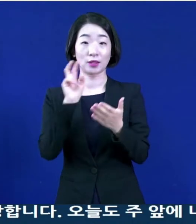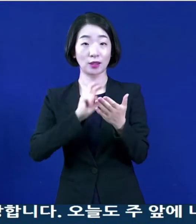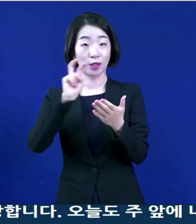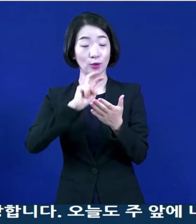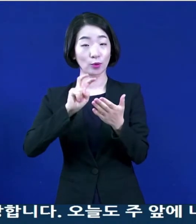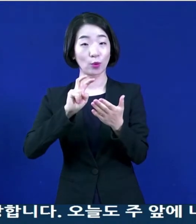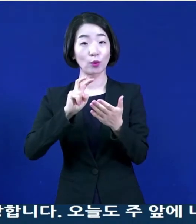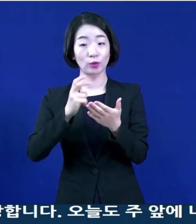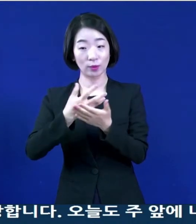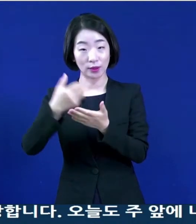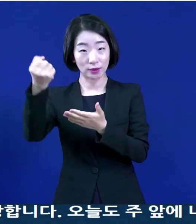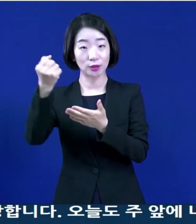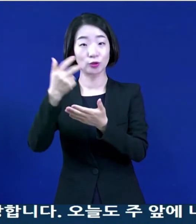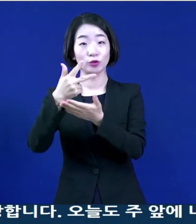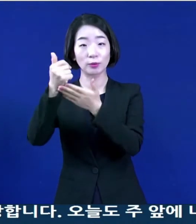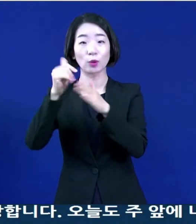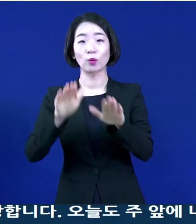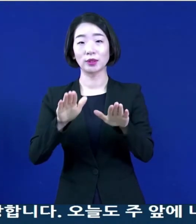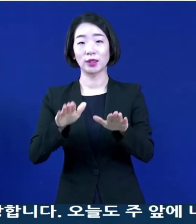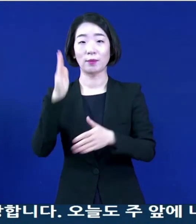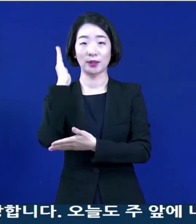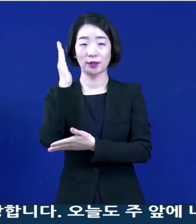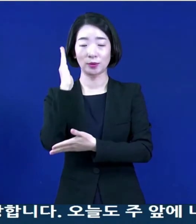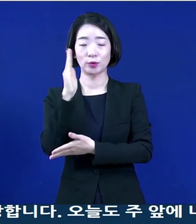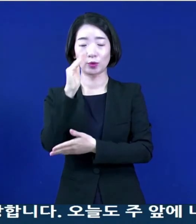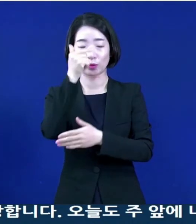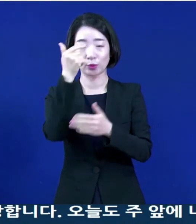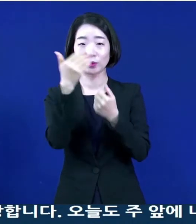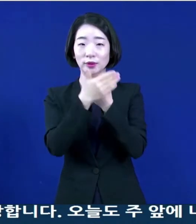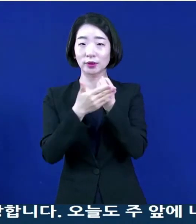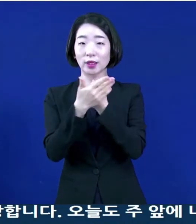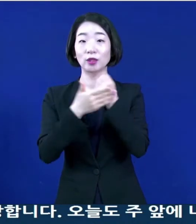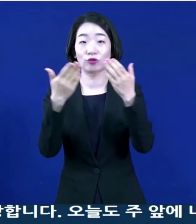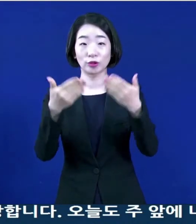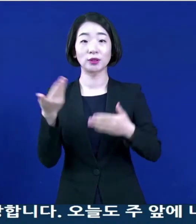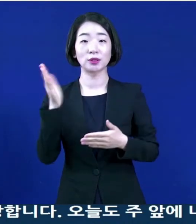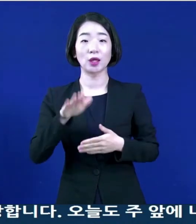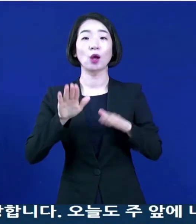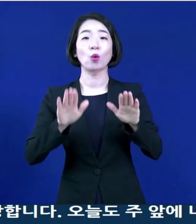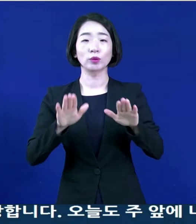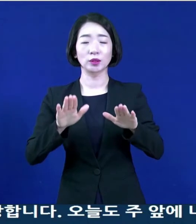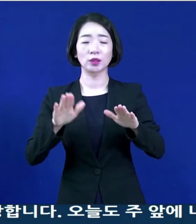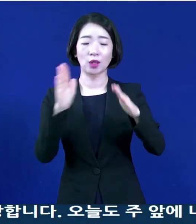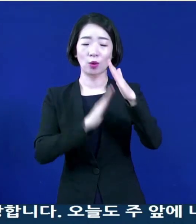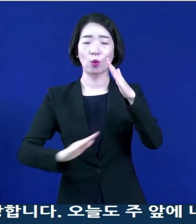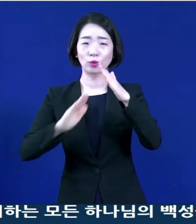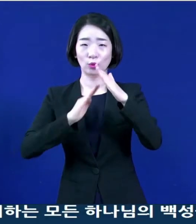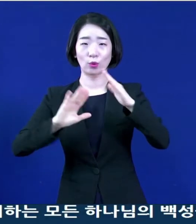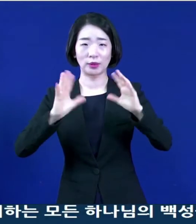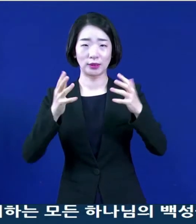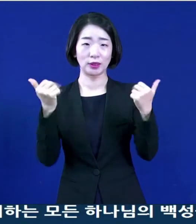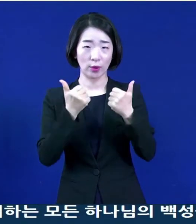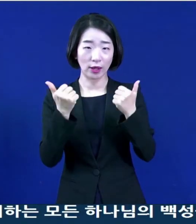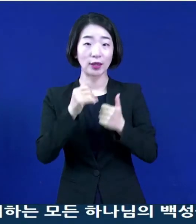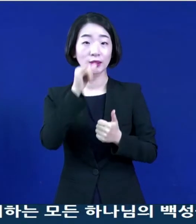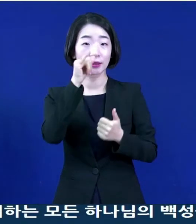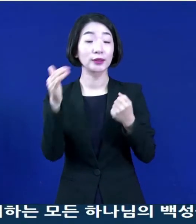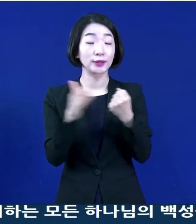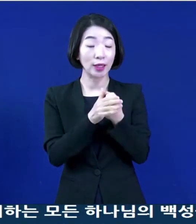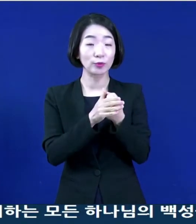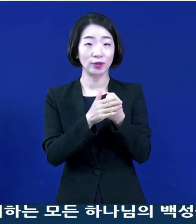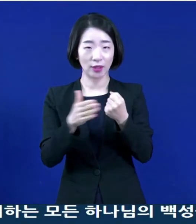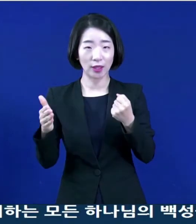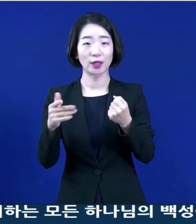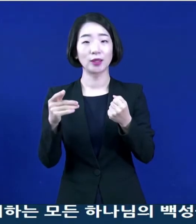우리에게 큰 은혜 주실 테인데, 오늘은 공동의회가 있어서 예배를 조금 단축해서 진행하며,